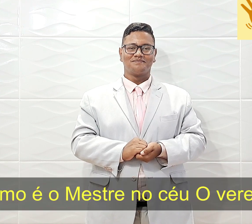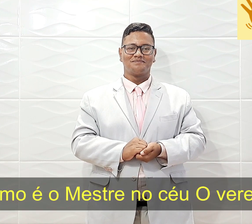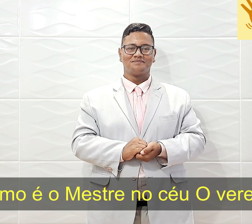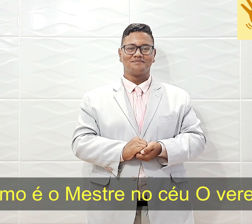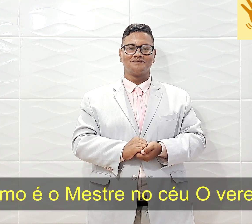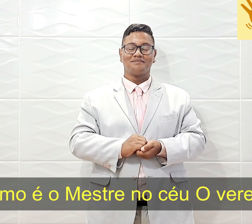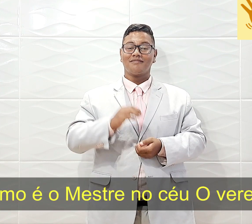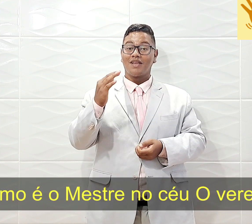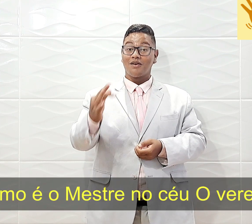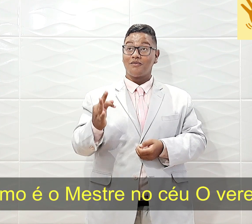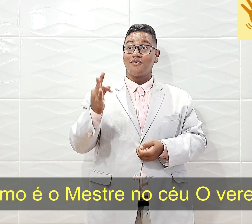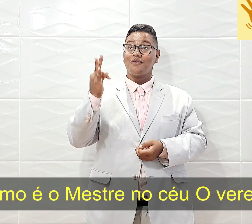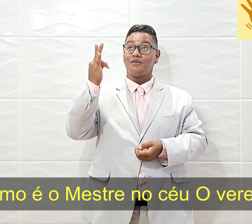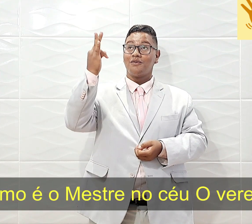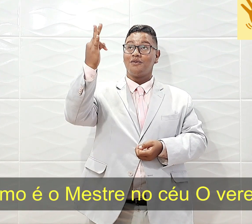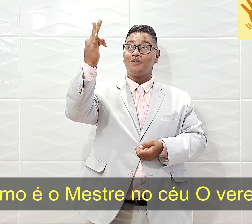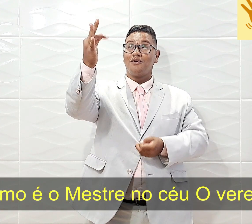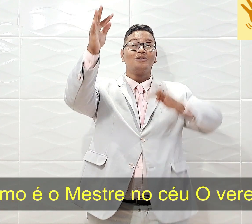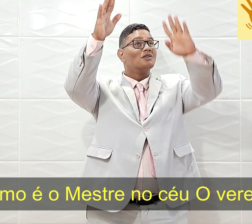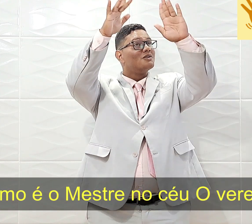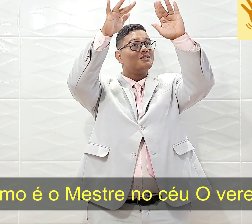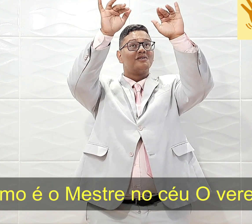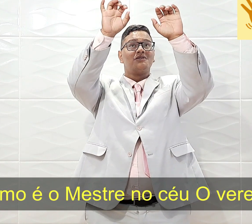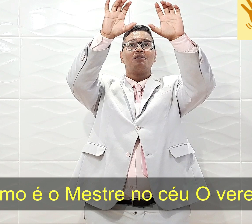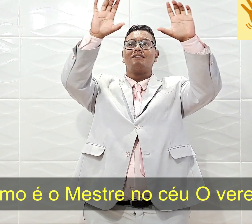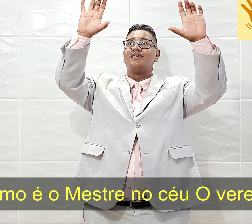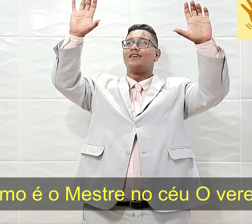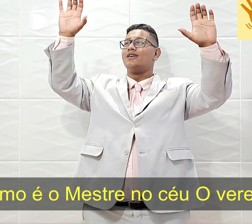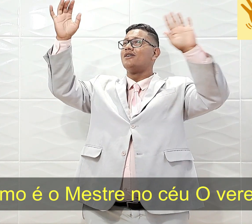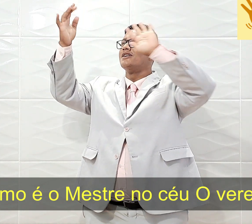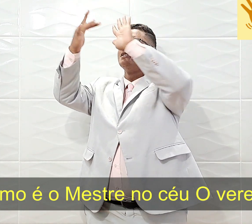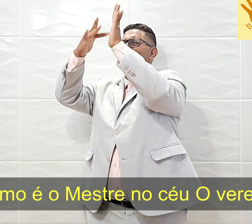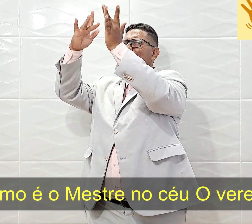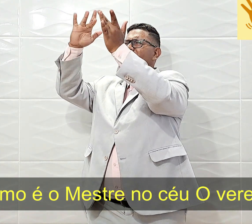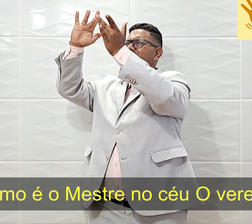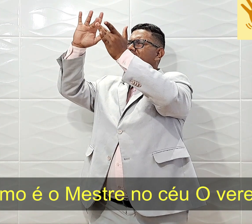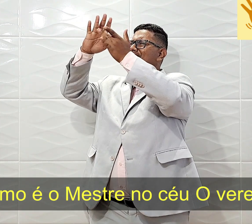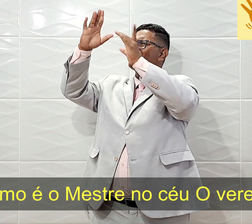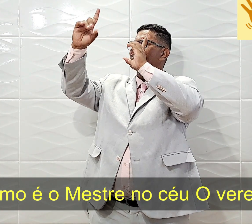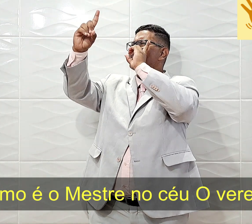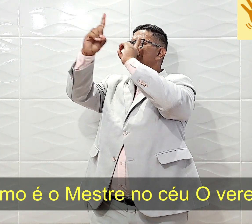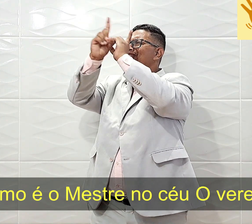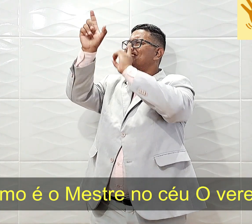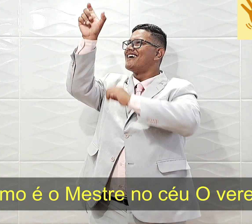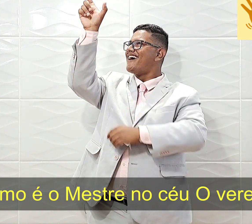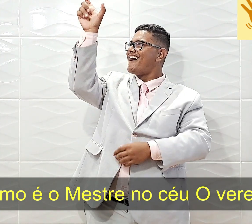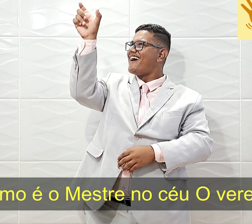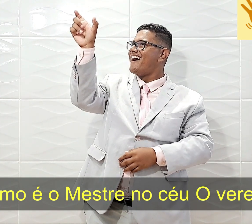Como é o Mestre No céu Verei